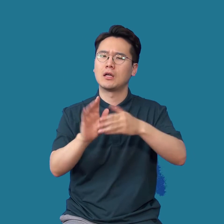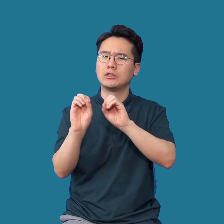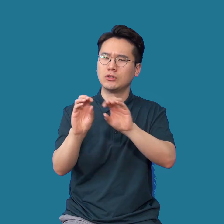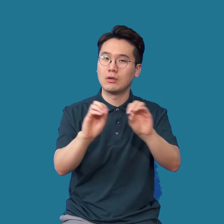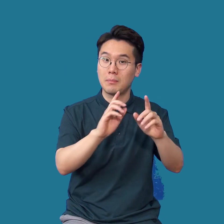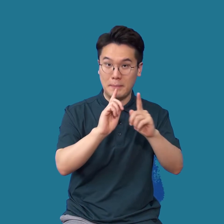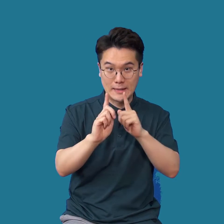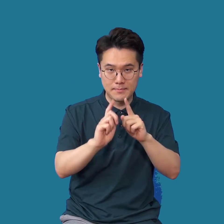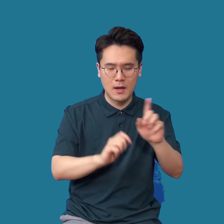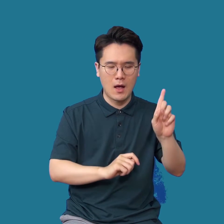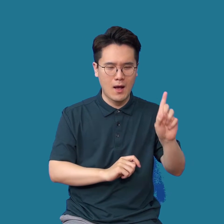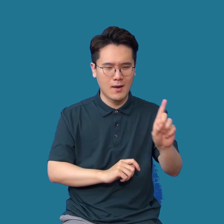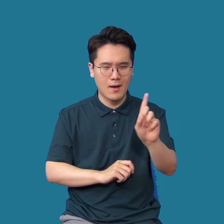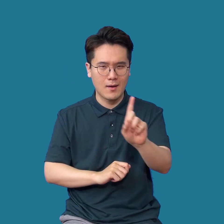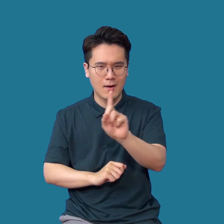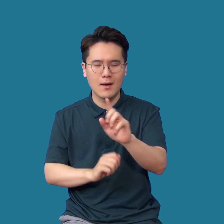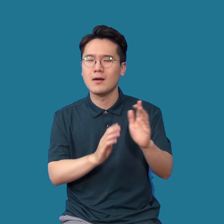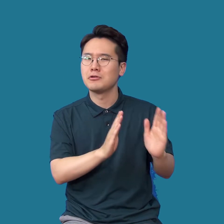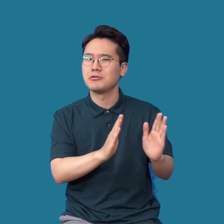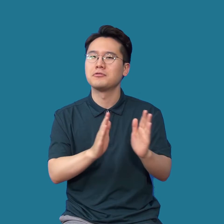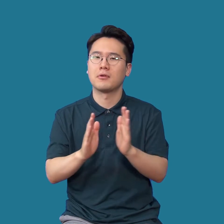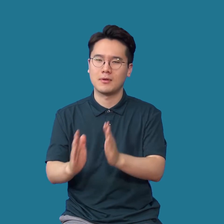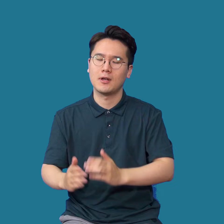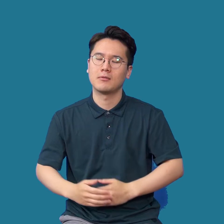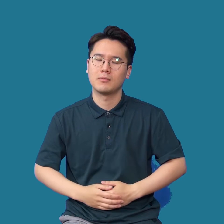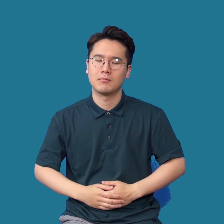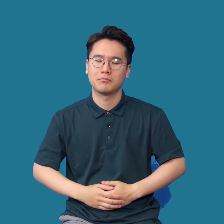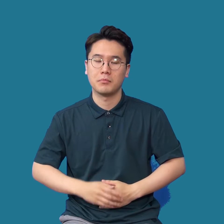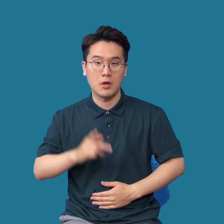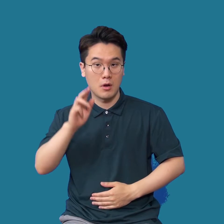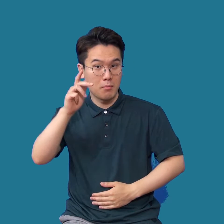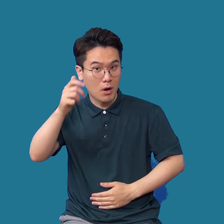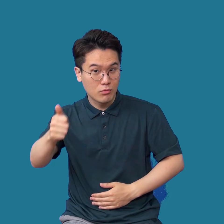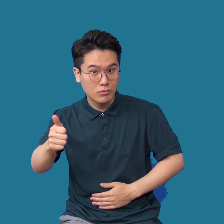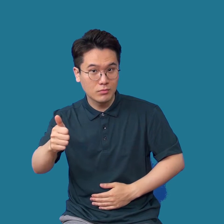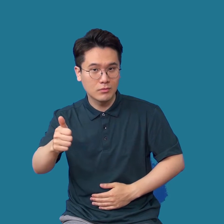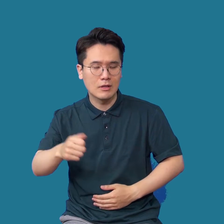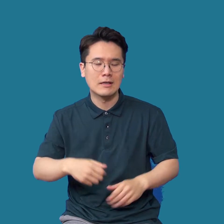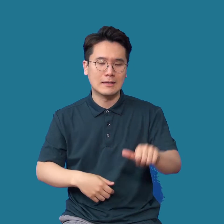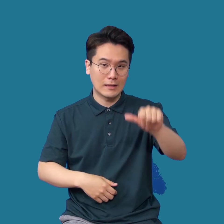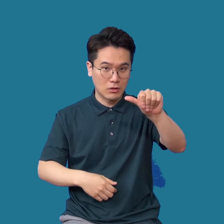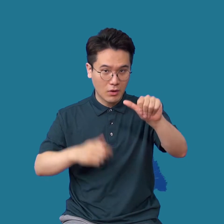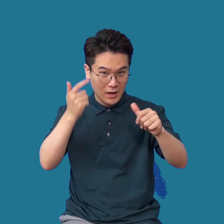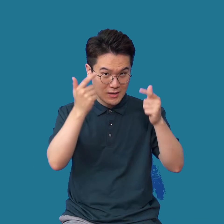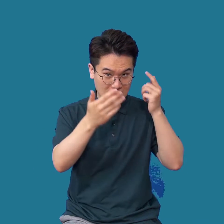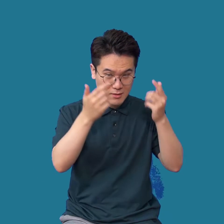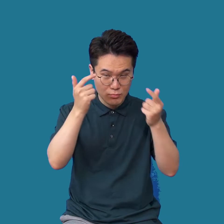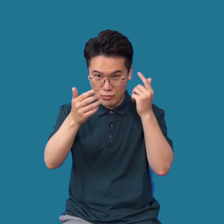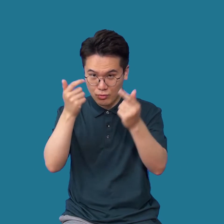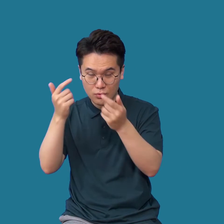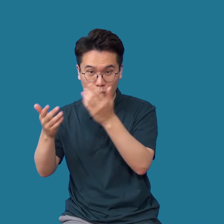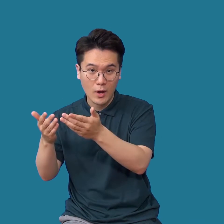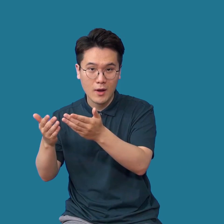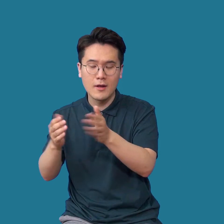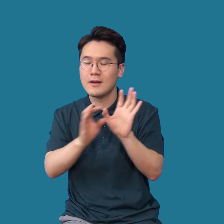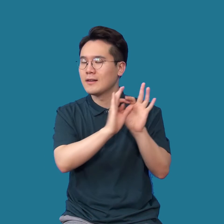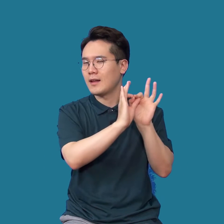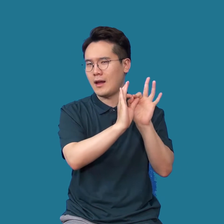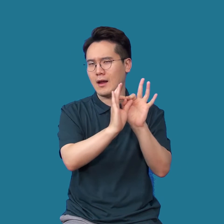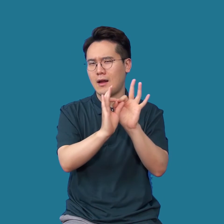것입니다. 사도 바울은 마치 속사포처럼 5개의 질문을 쏟아내면서